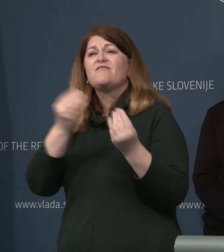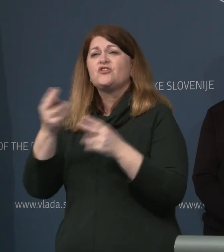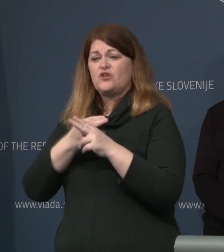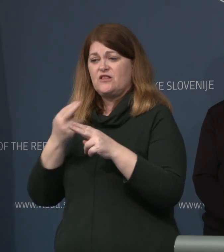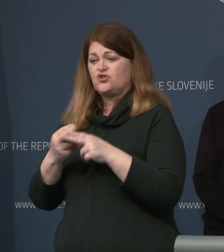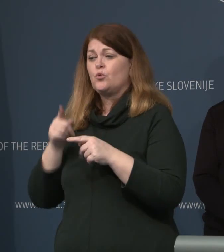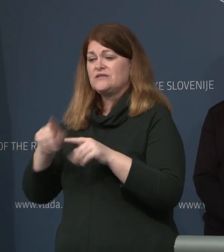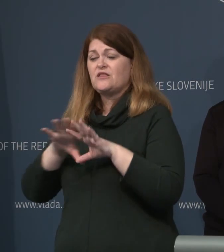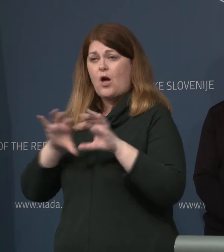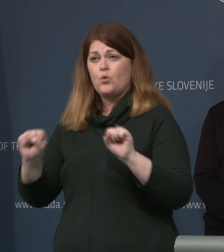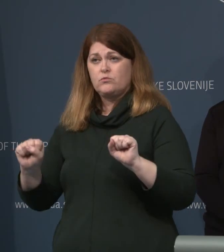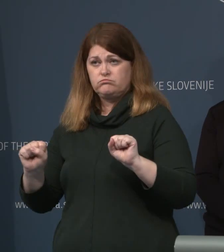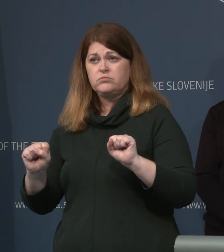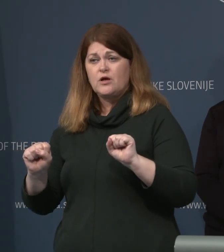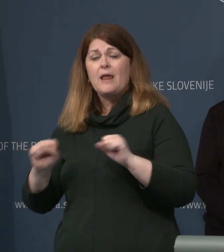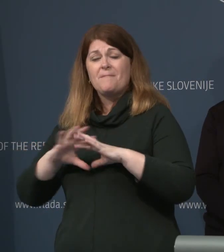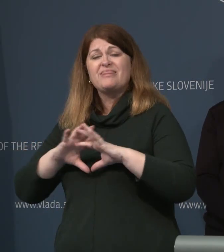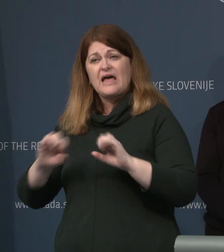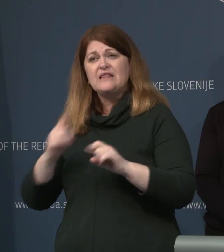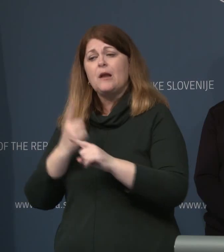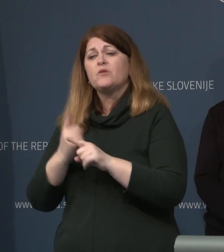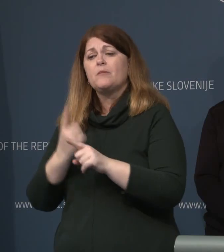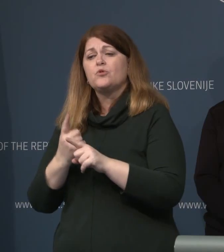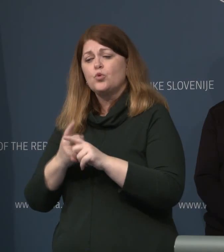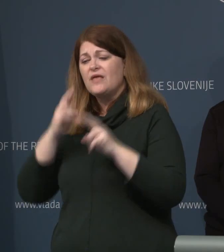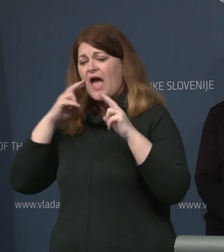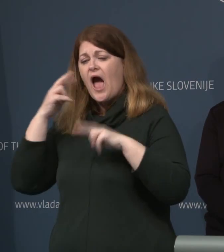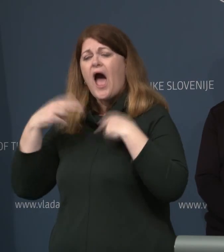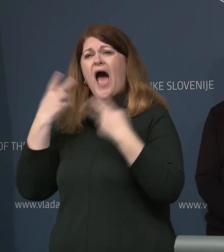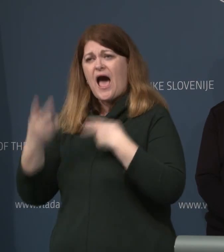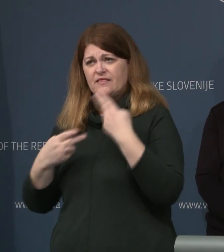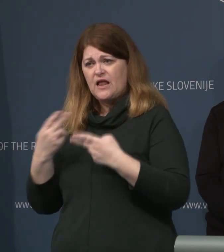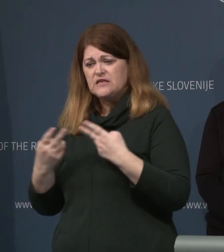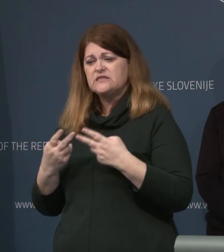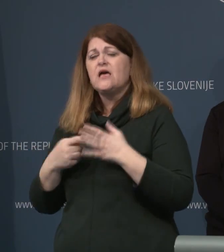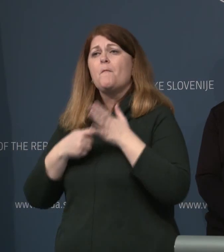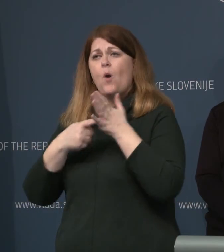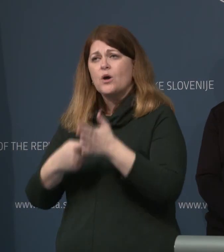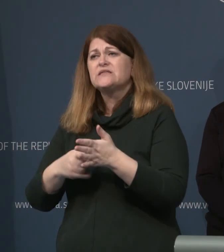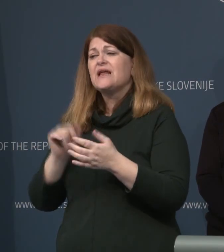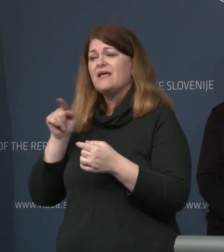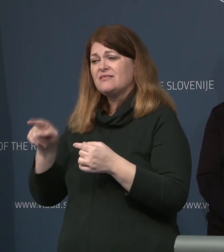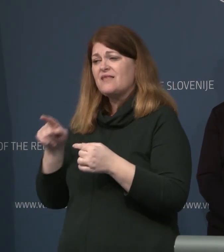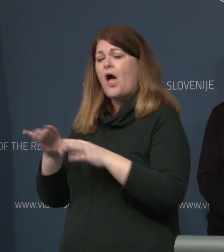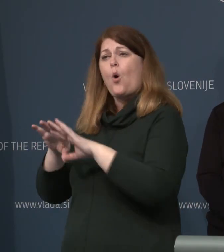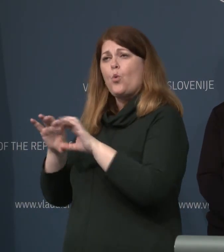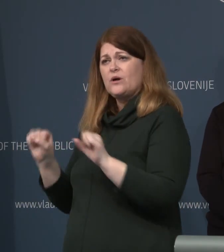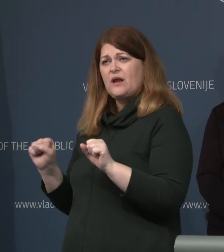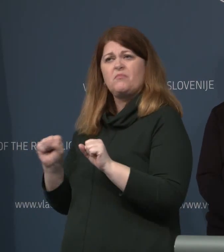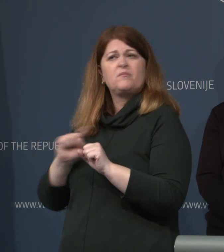ki so ta ukrep izvedle in pa potem tudi analiza iz strani ECDC-ja pokazala, da je to vrstni